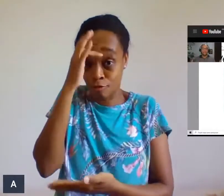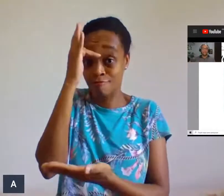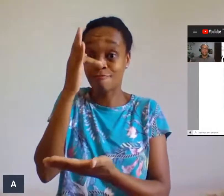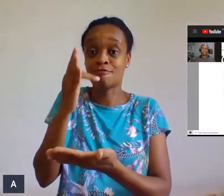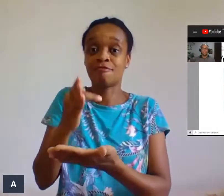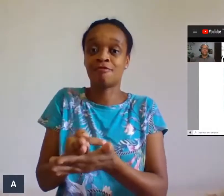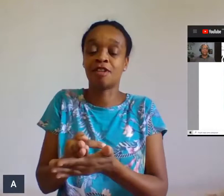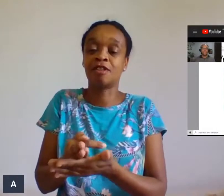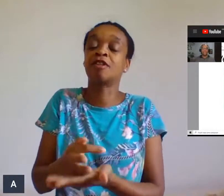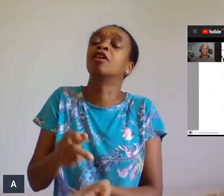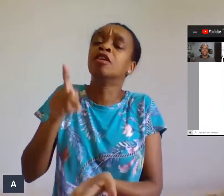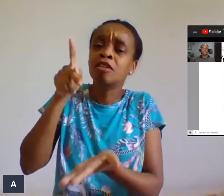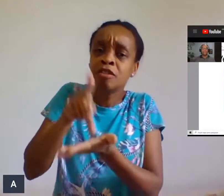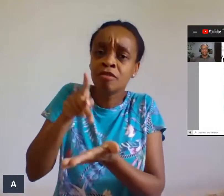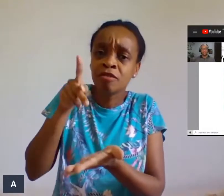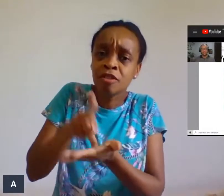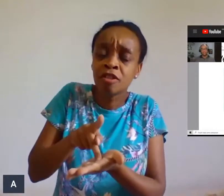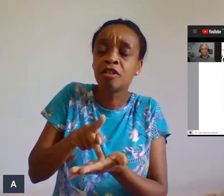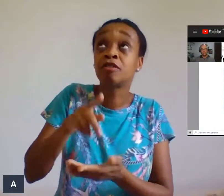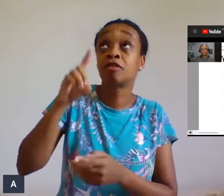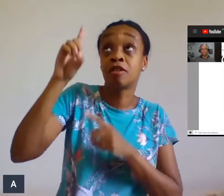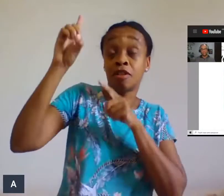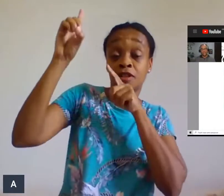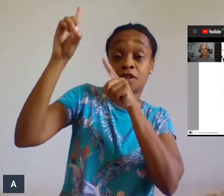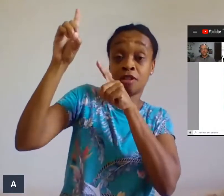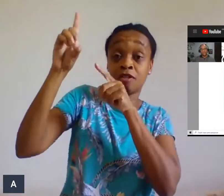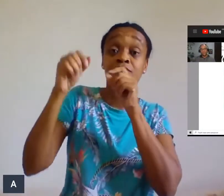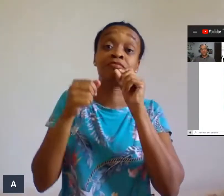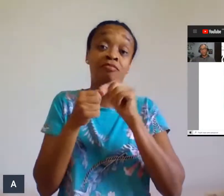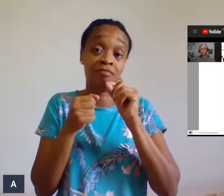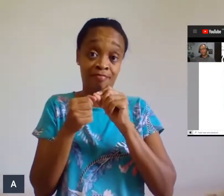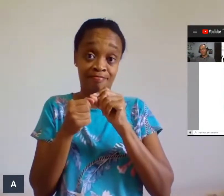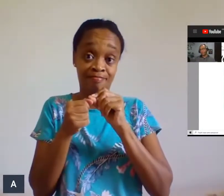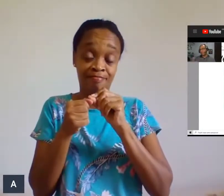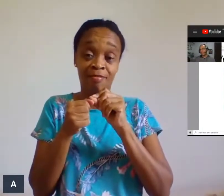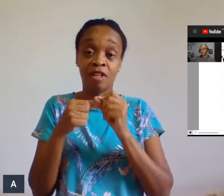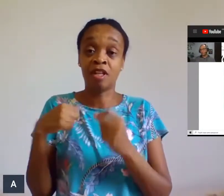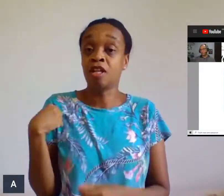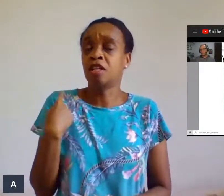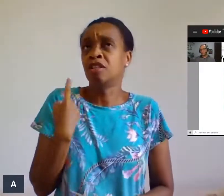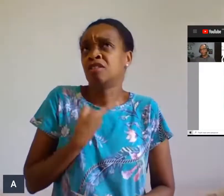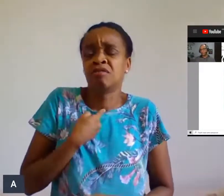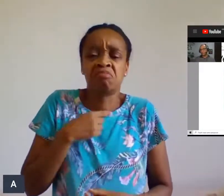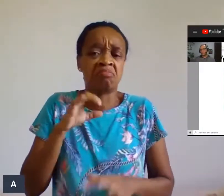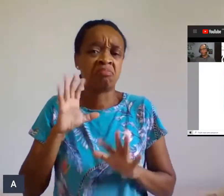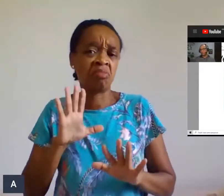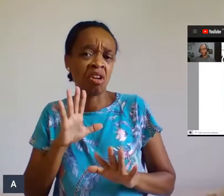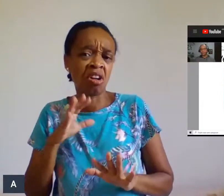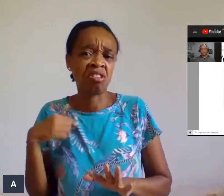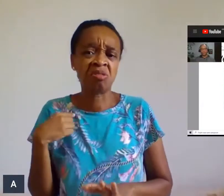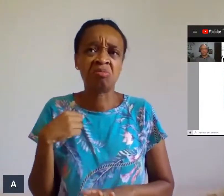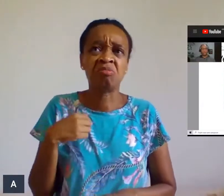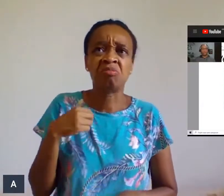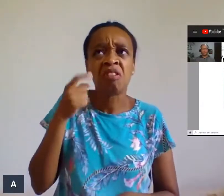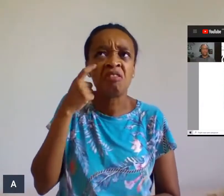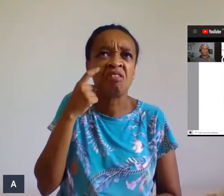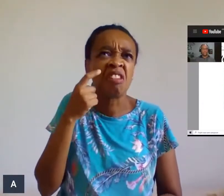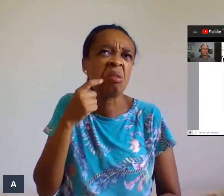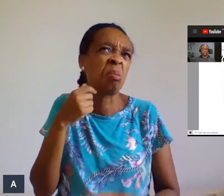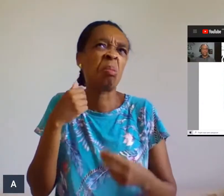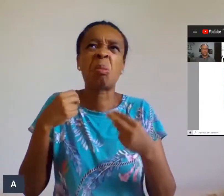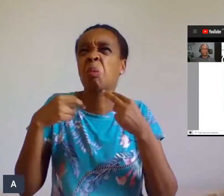a sobrenaturalidade das coisas de Deus. Senão, passamos a ver tudo de modo comum, de